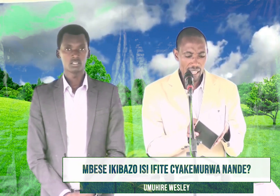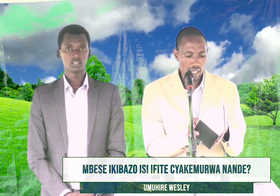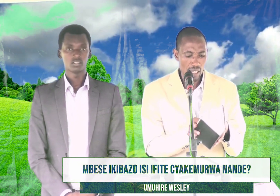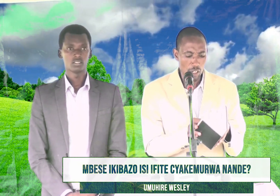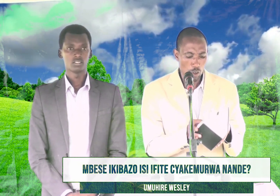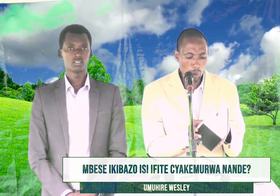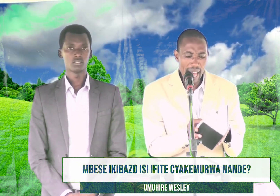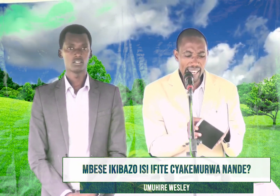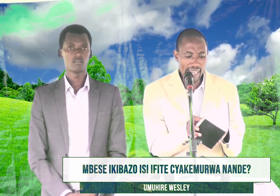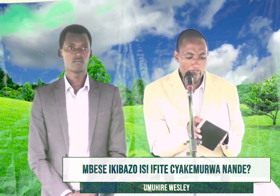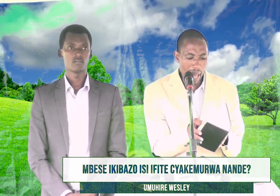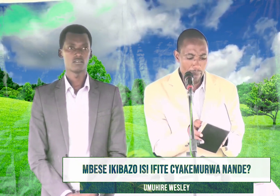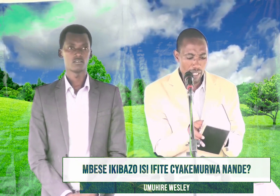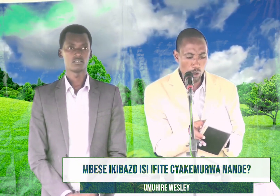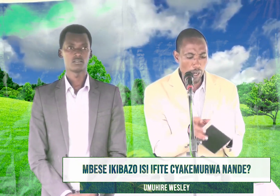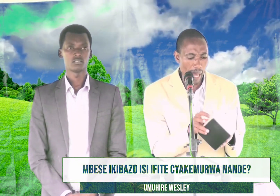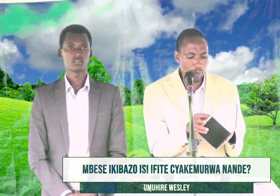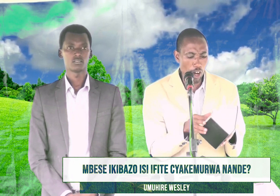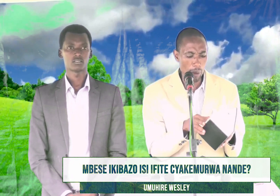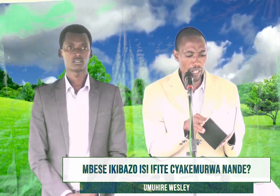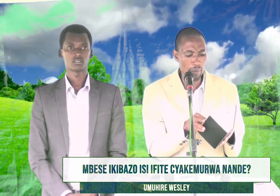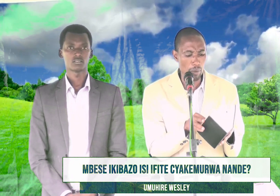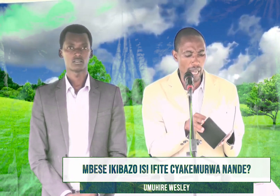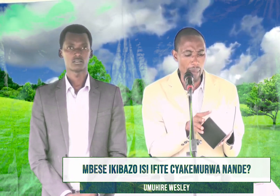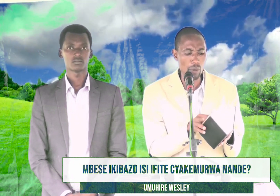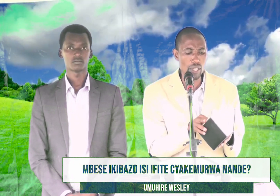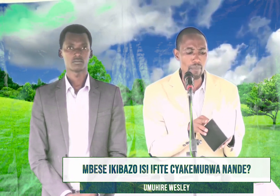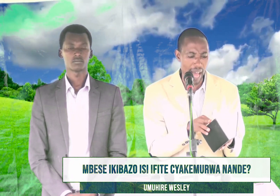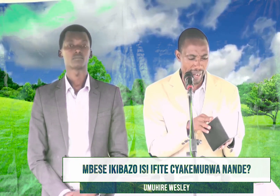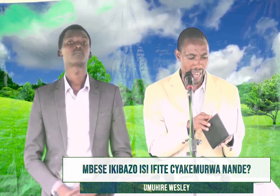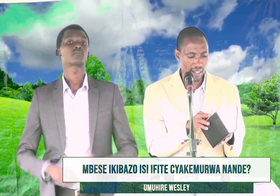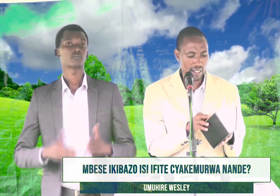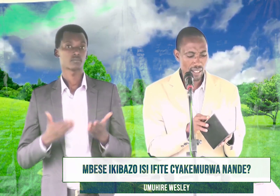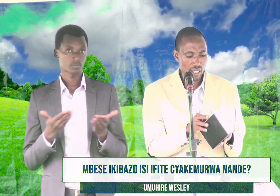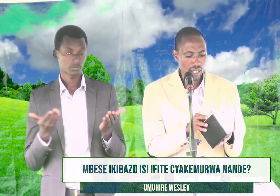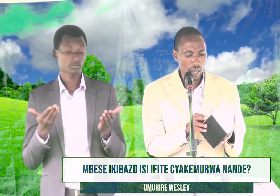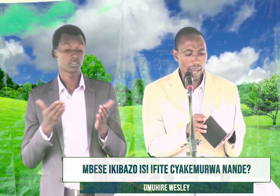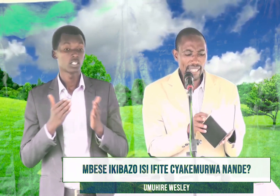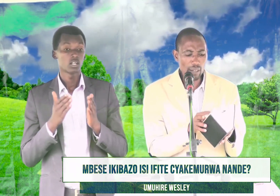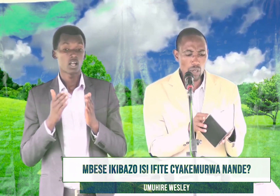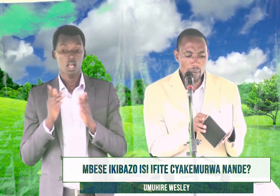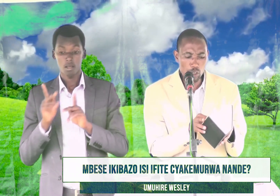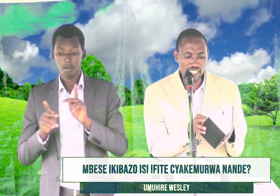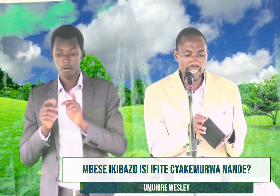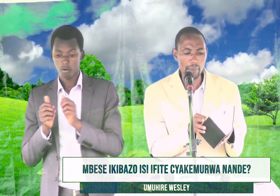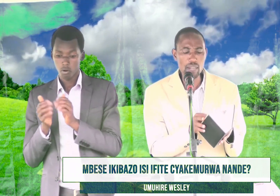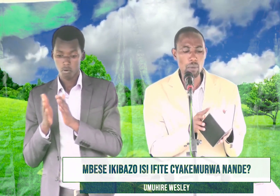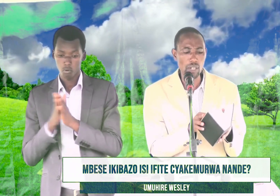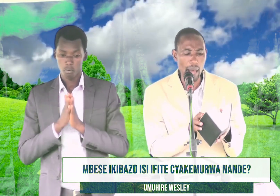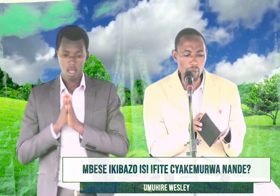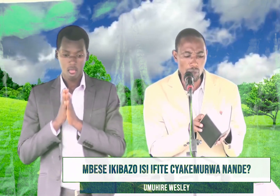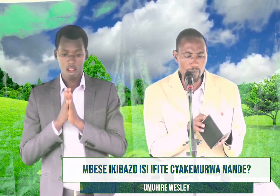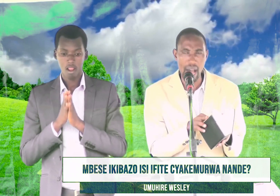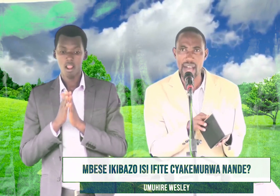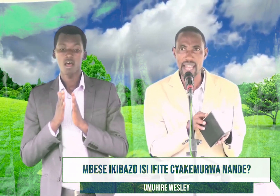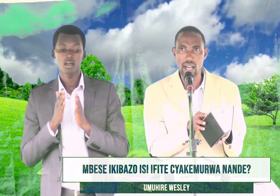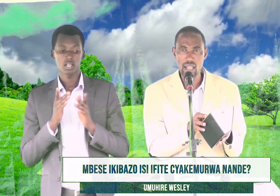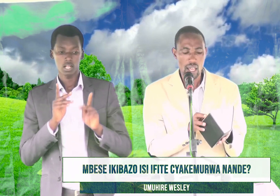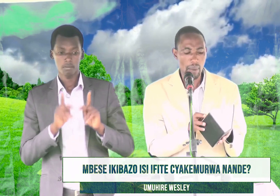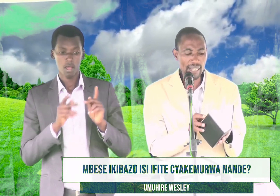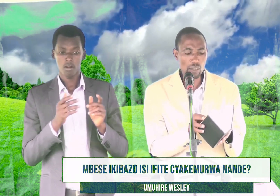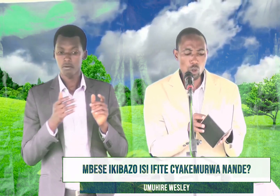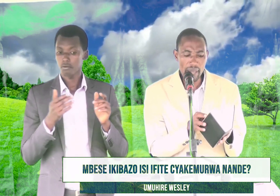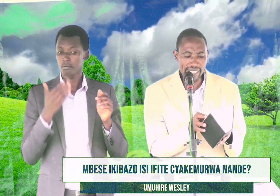Burya kubana n'ababi ngo nabyo biri mu mugambi w'Imana, bakaguhemukira biri mu mugambi